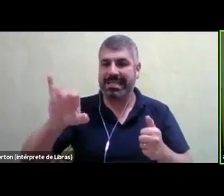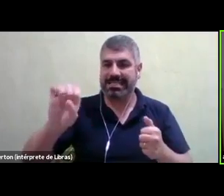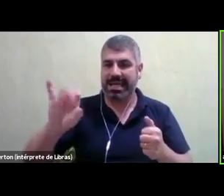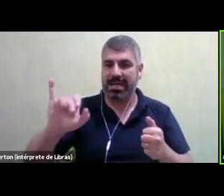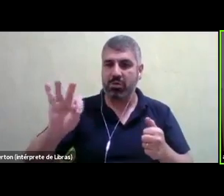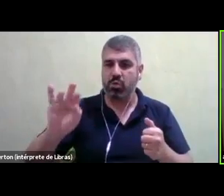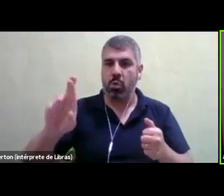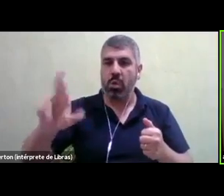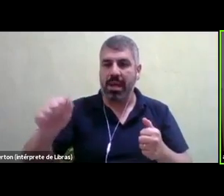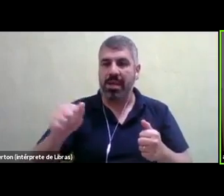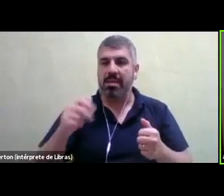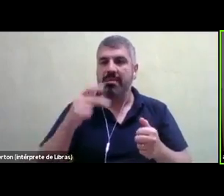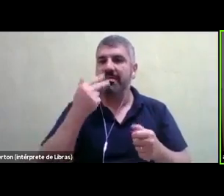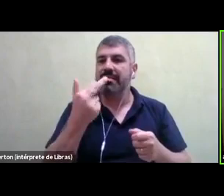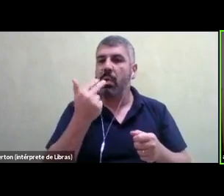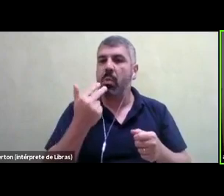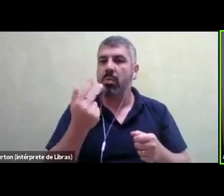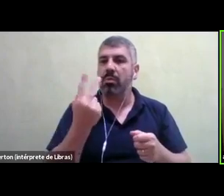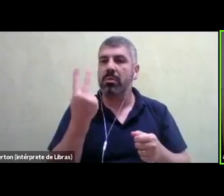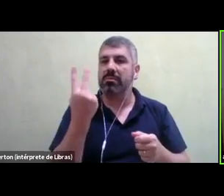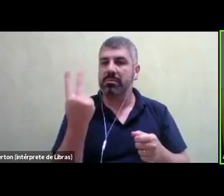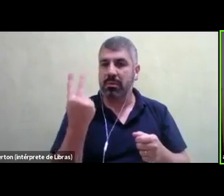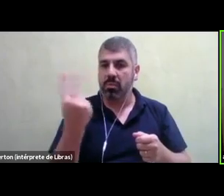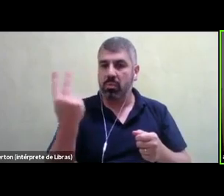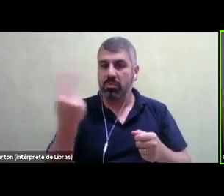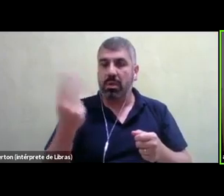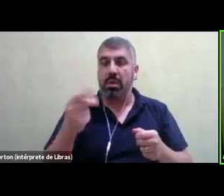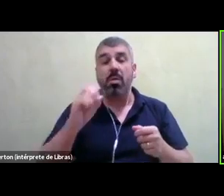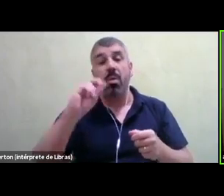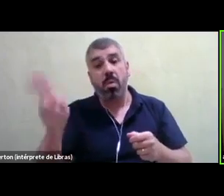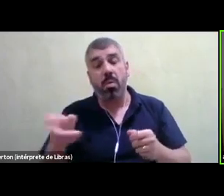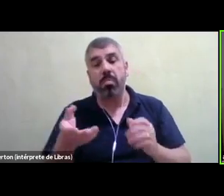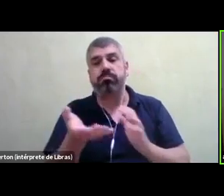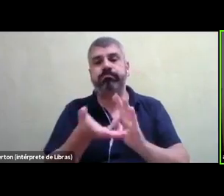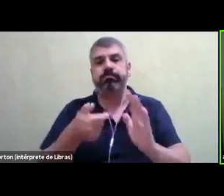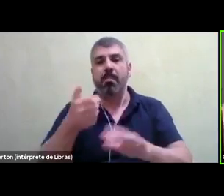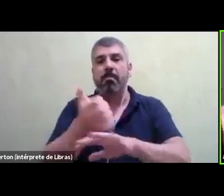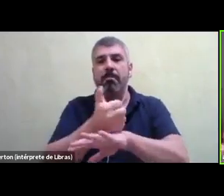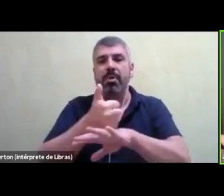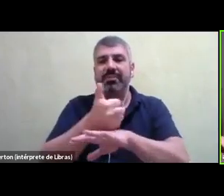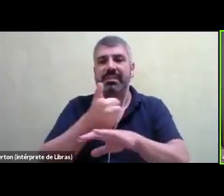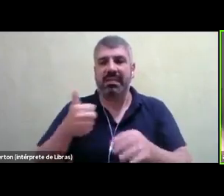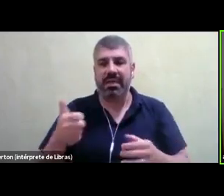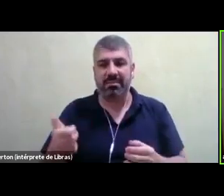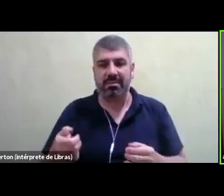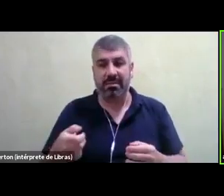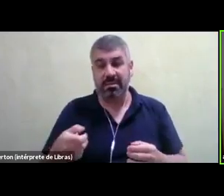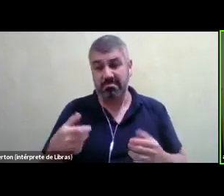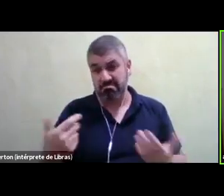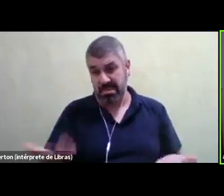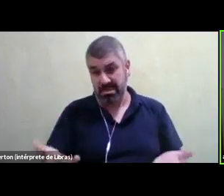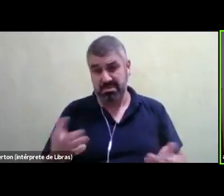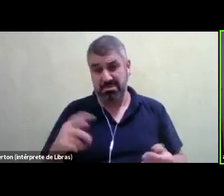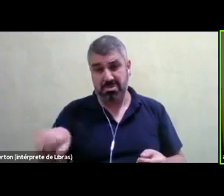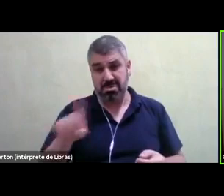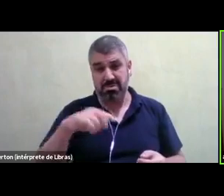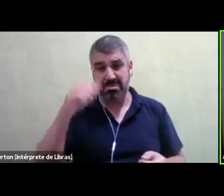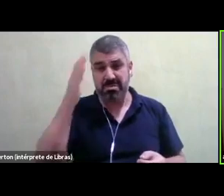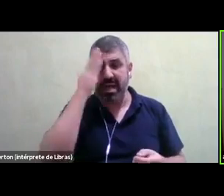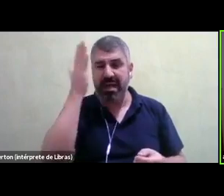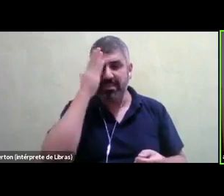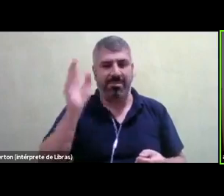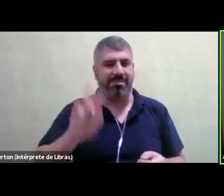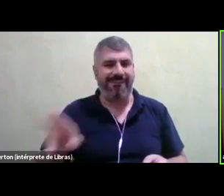um teste de proficiência, como se isso fosse algo equivalente. Sabemos que não, né? Quem faz